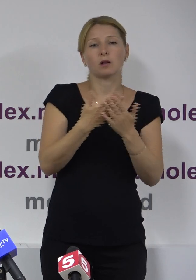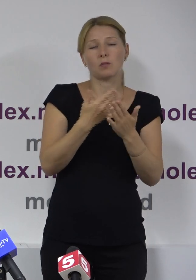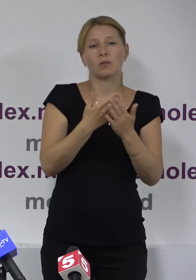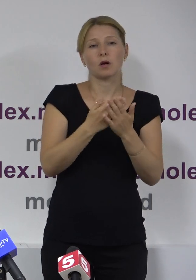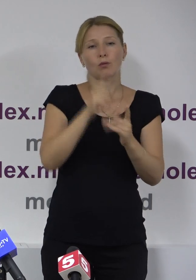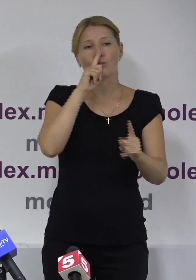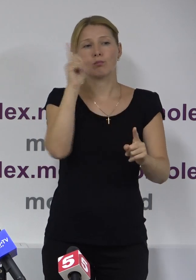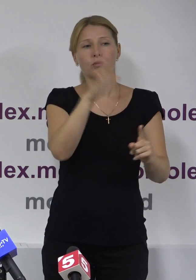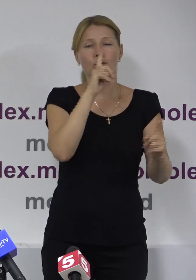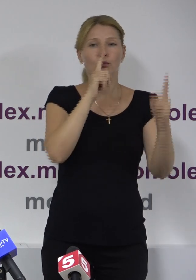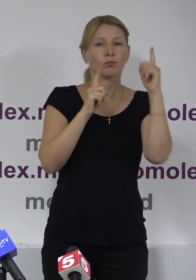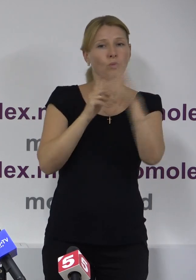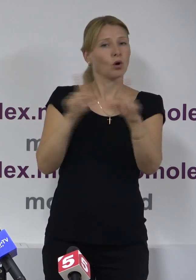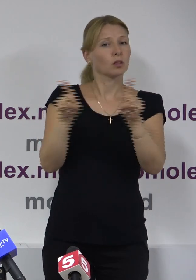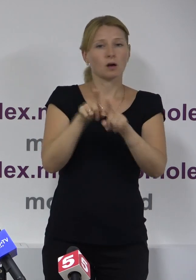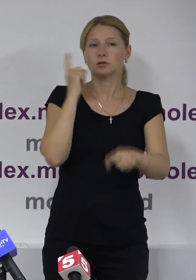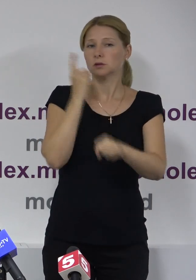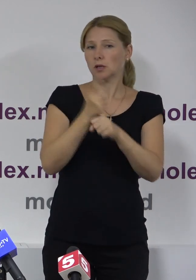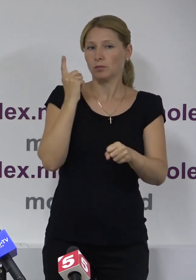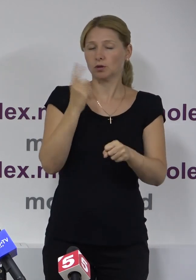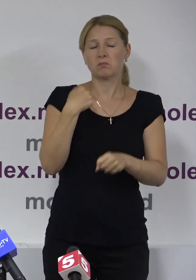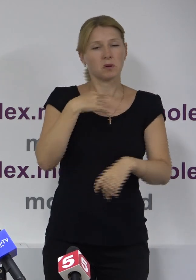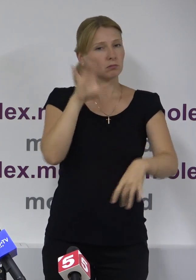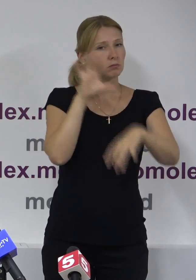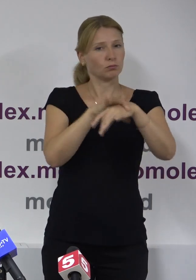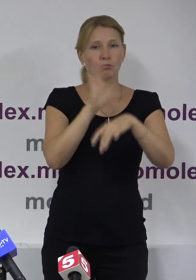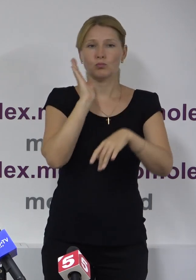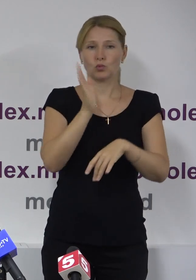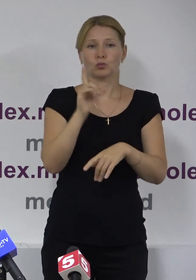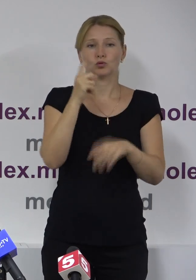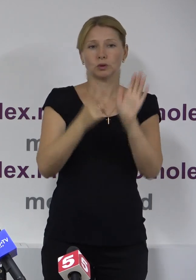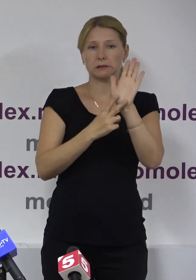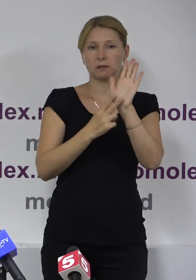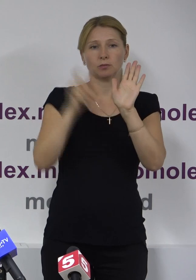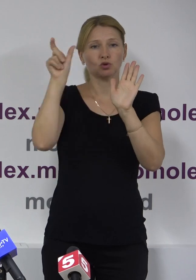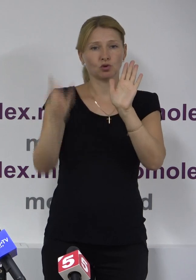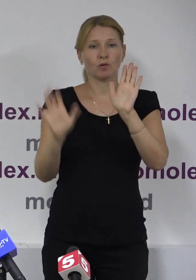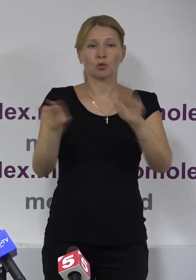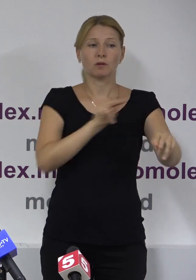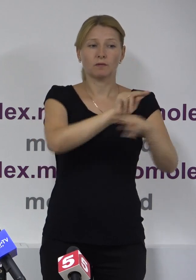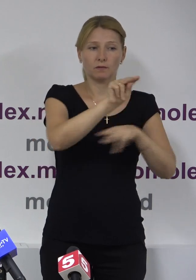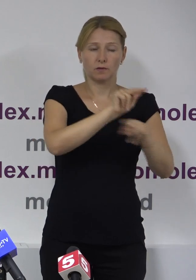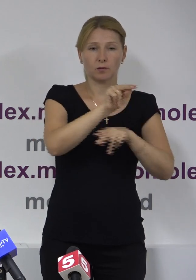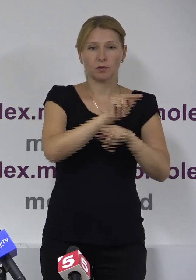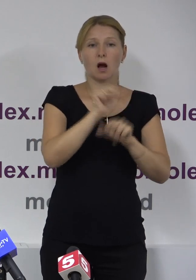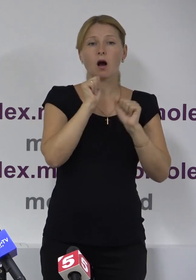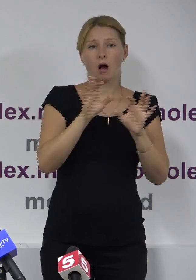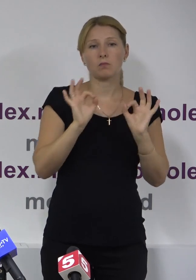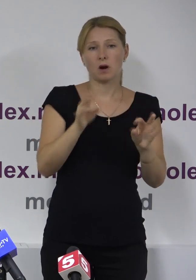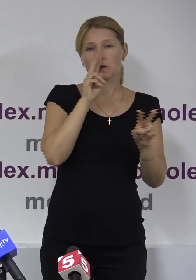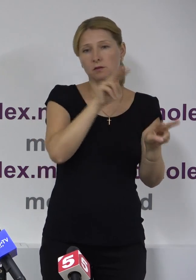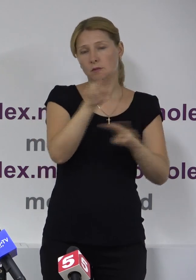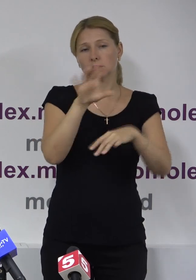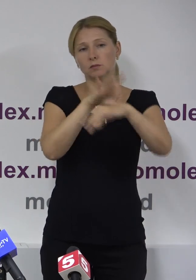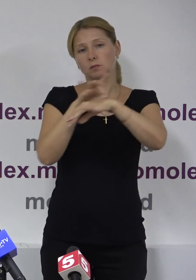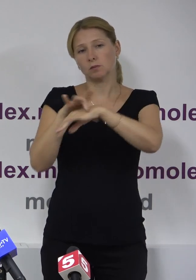în atenția Asociației Promolex. 7 monitori vor fi antrenați în acest proces de monitorizare și,